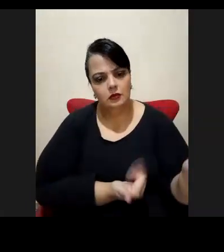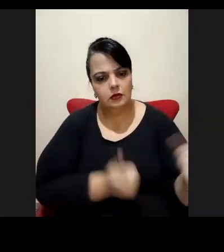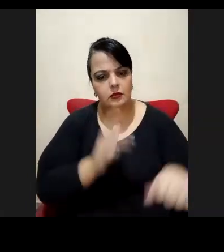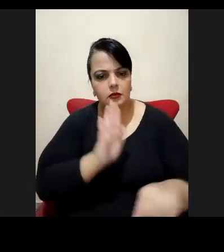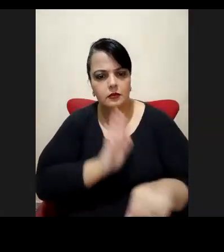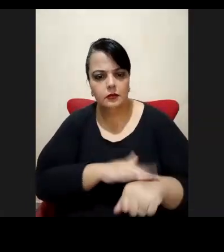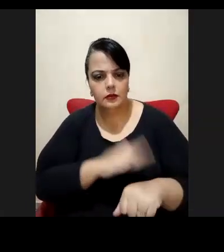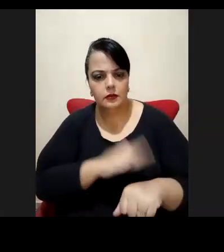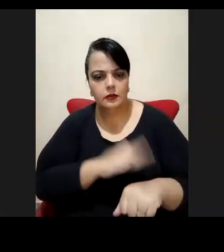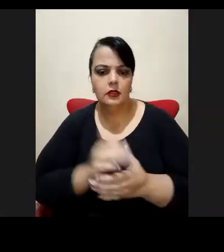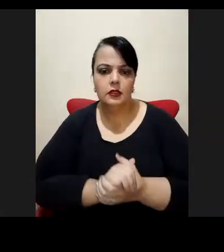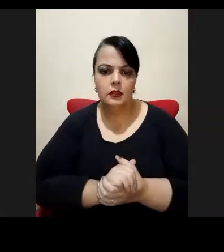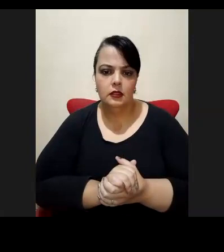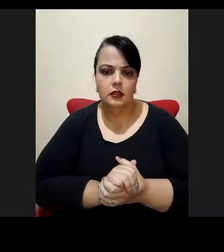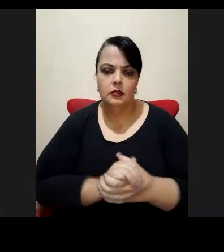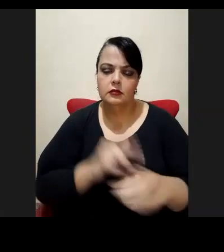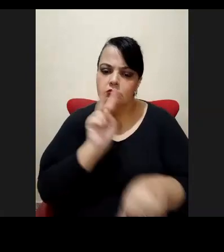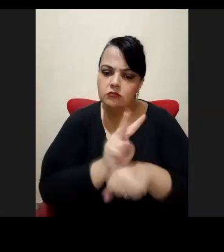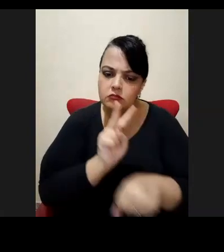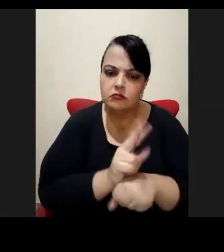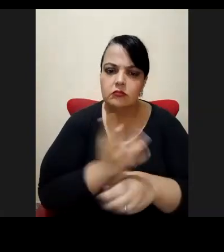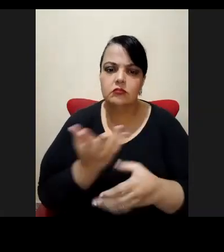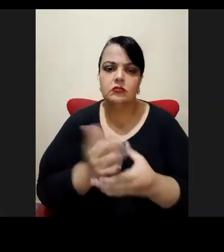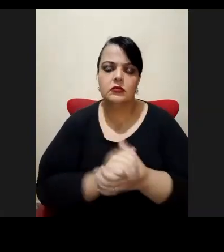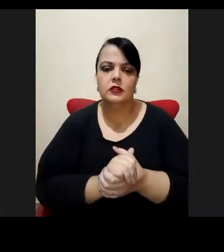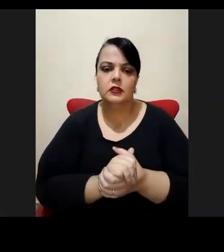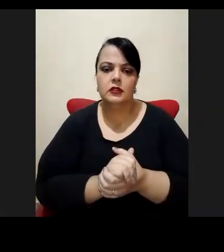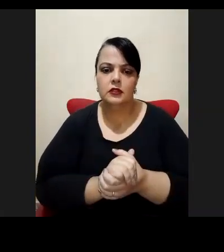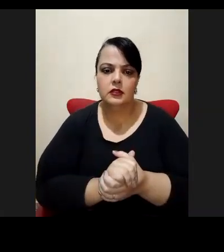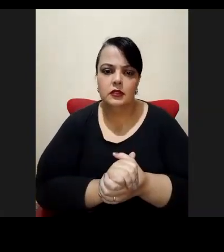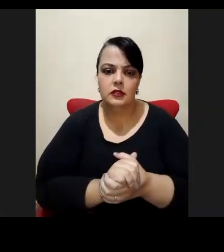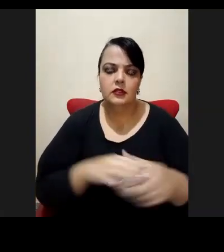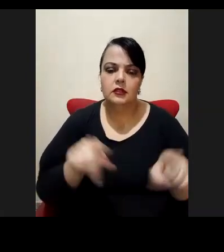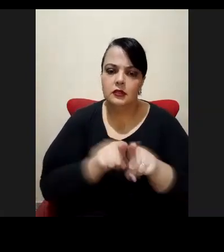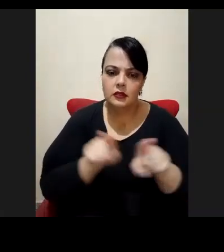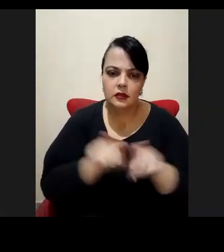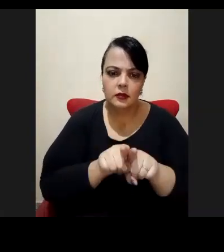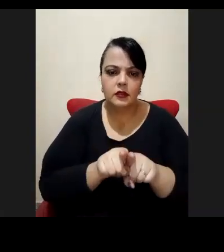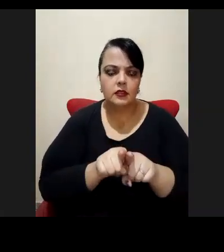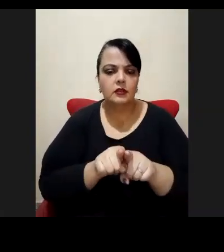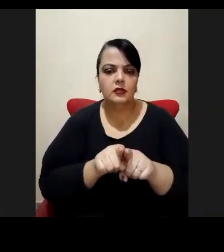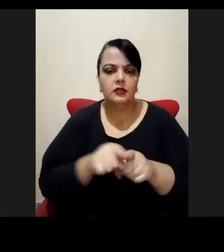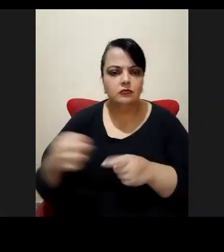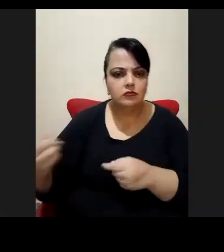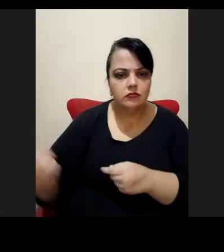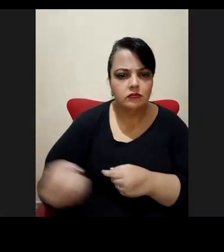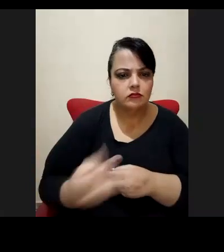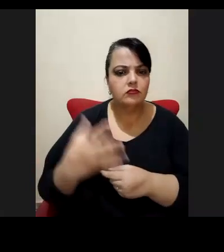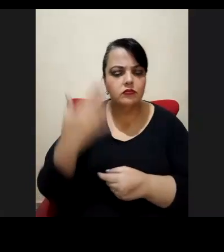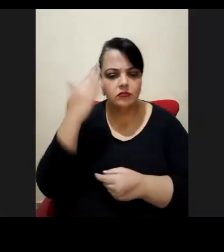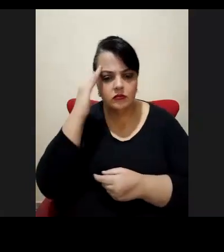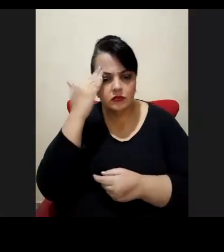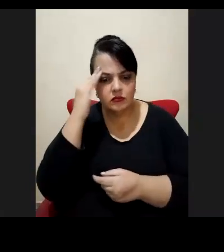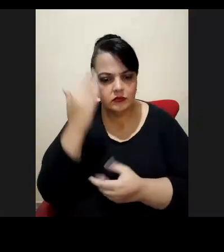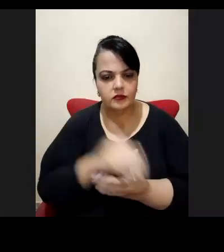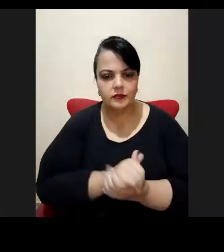repertório de tolerância à frustração, ou de resiliência, e até de assertividade. Aqui vale até a pena